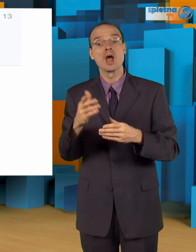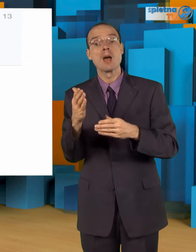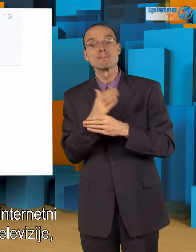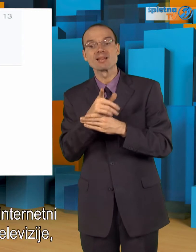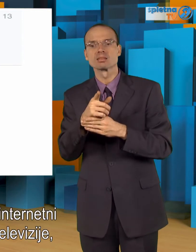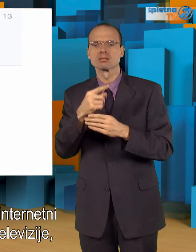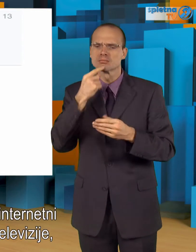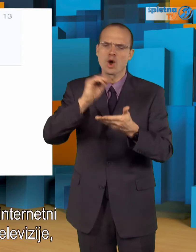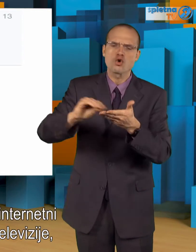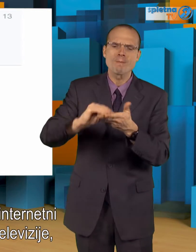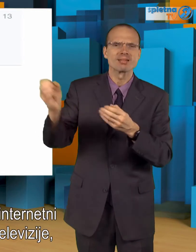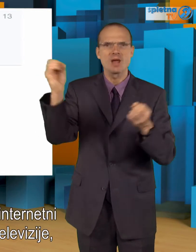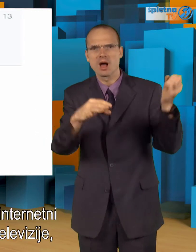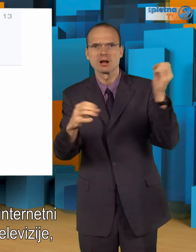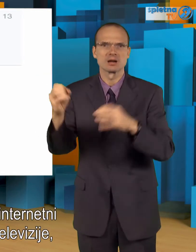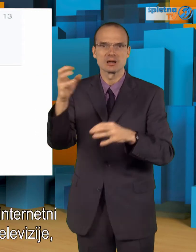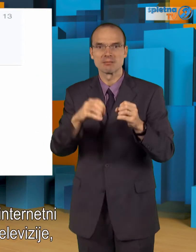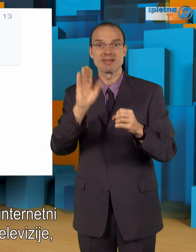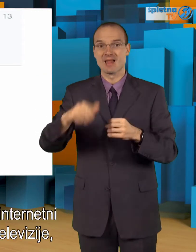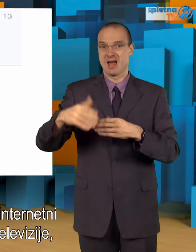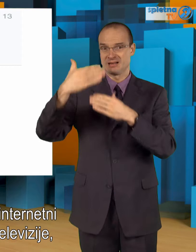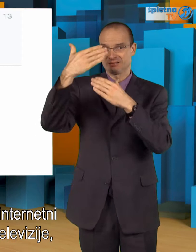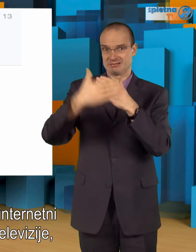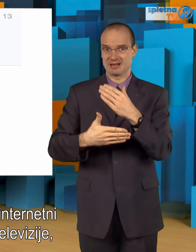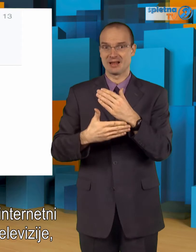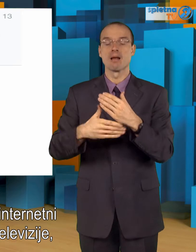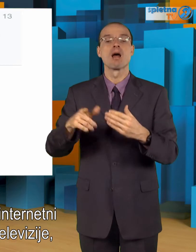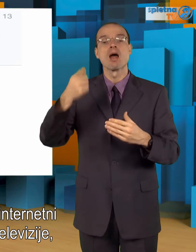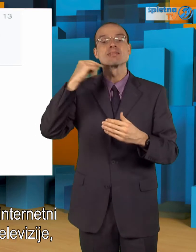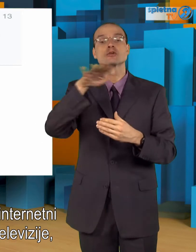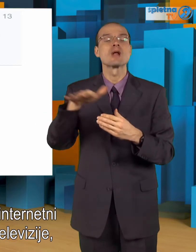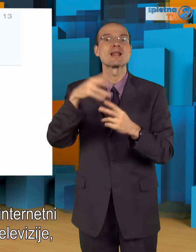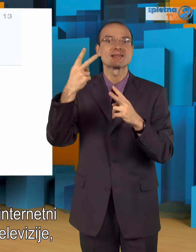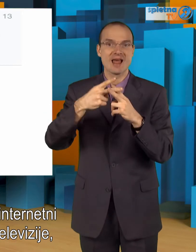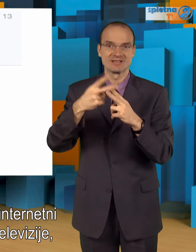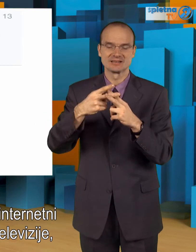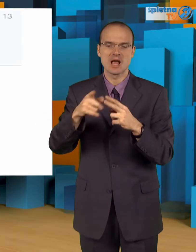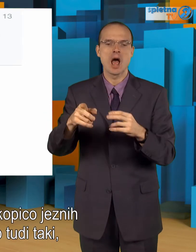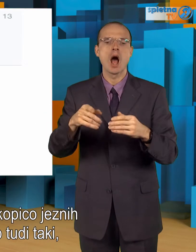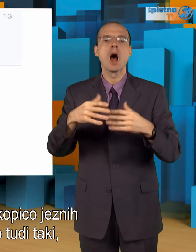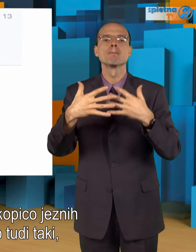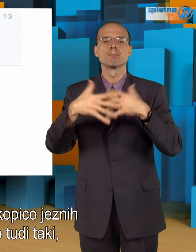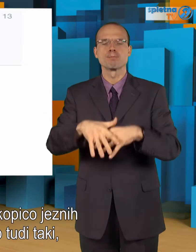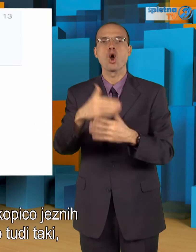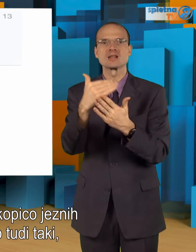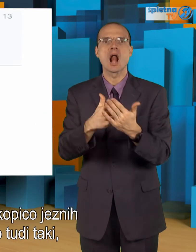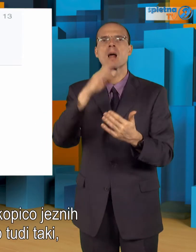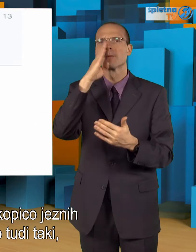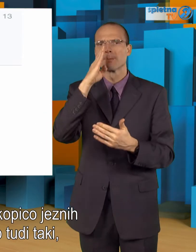Med komentarji na internetni strani nacionalne televizije, portalu MMC, se med kopico jeznih